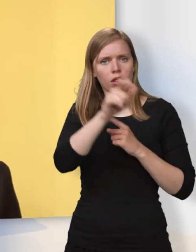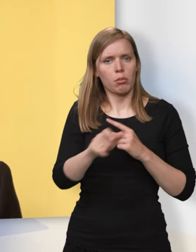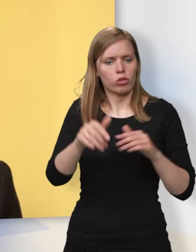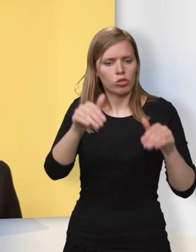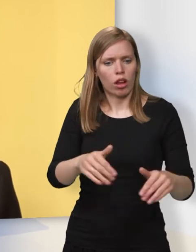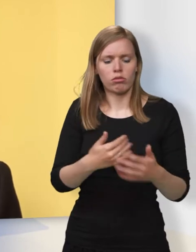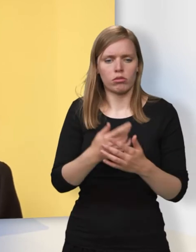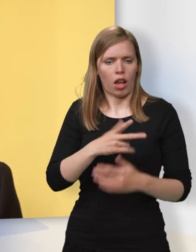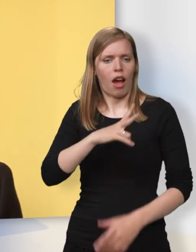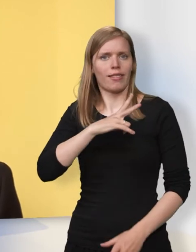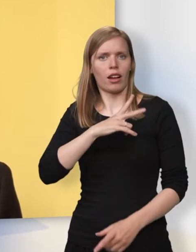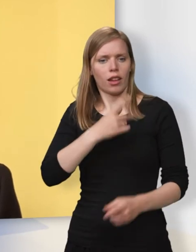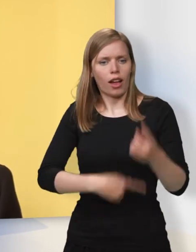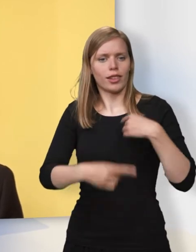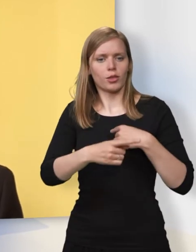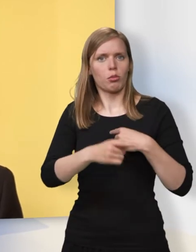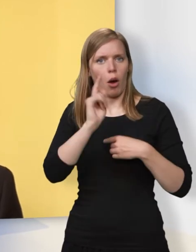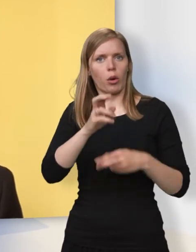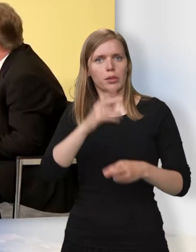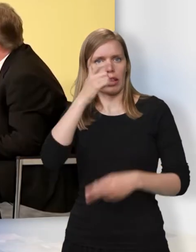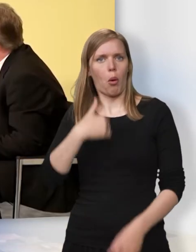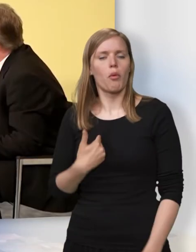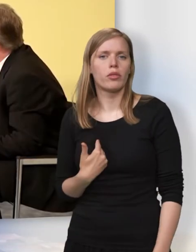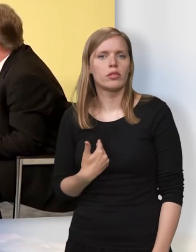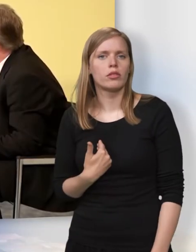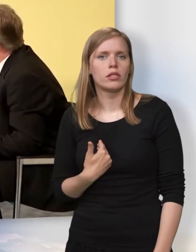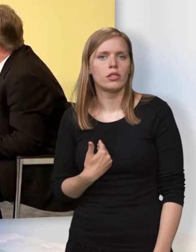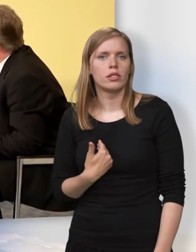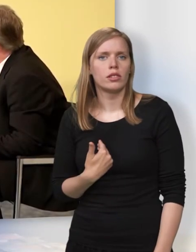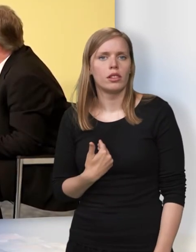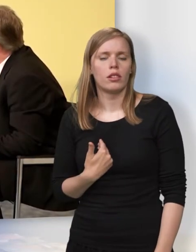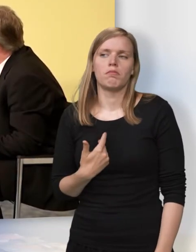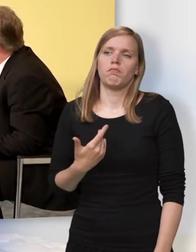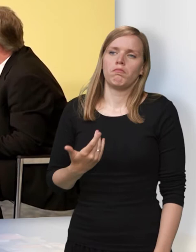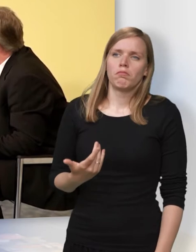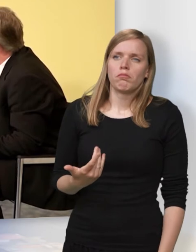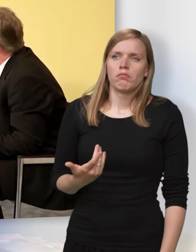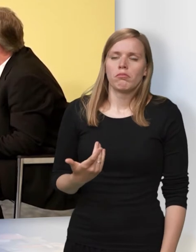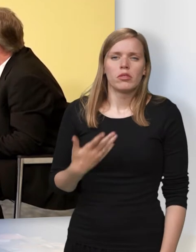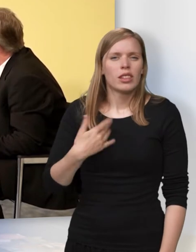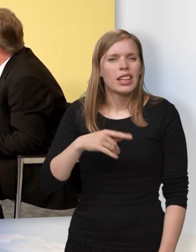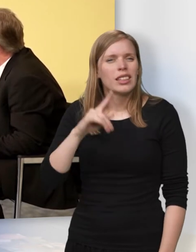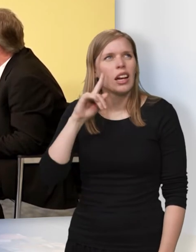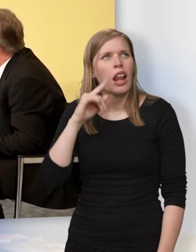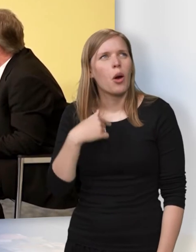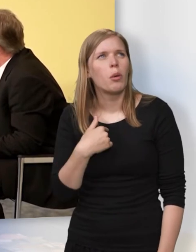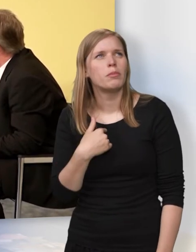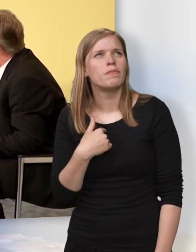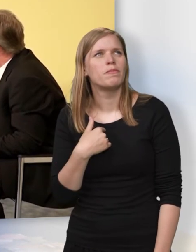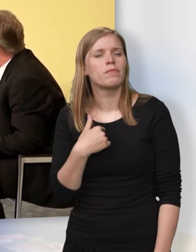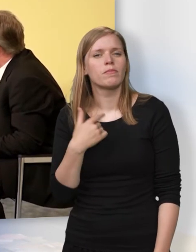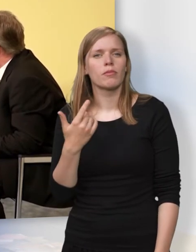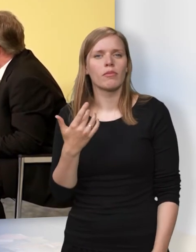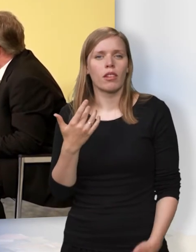wie ich erwarte, dass man in dem Fall vor mir Respekt hat. Ich glaube nicht, dass man als Christ